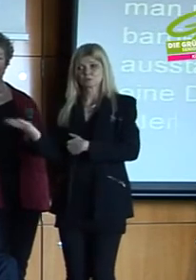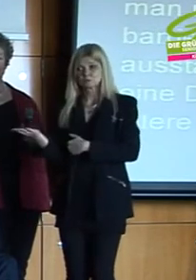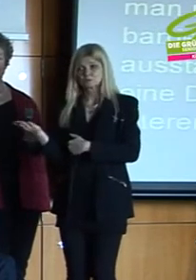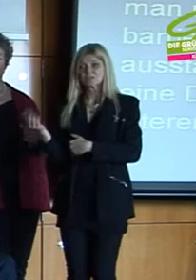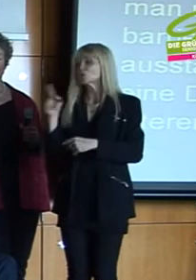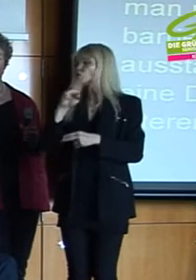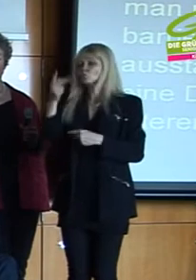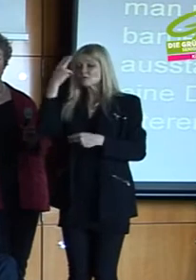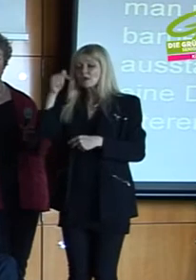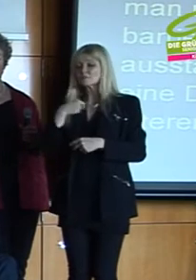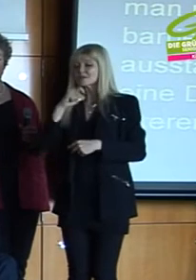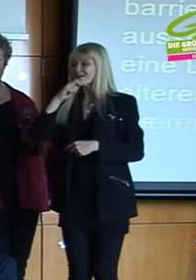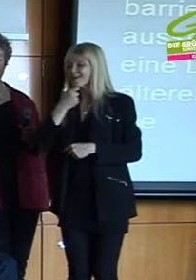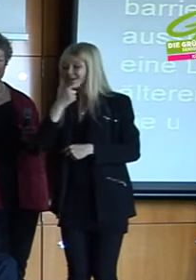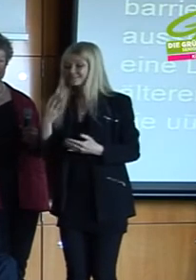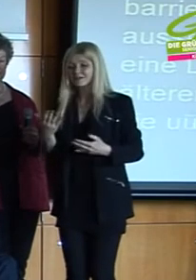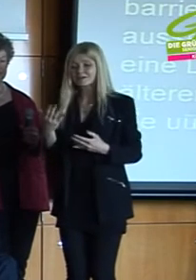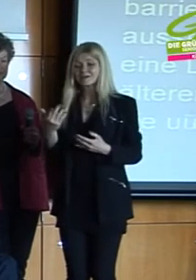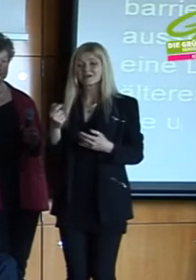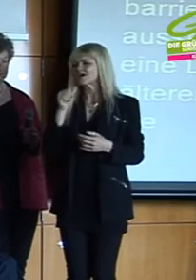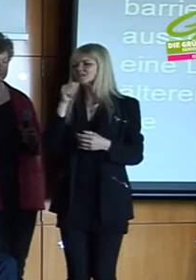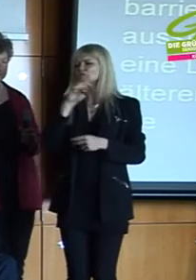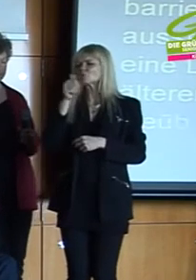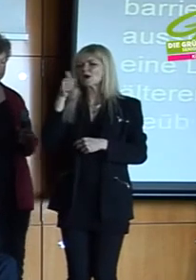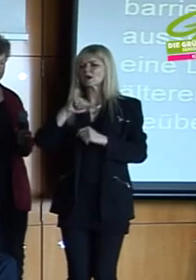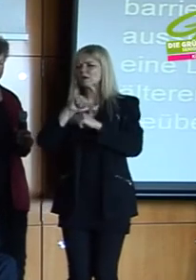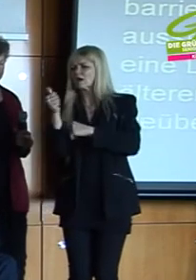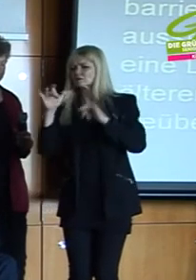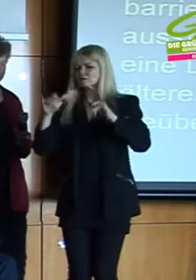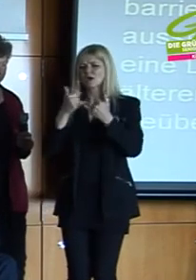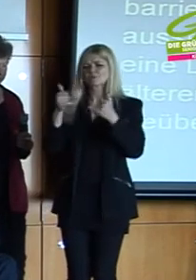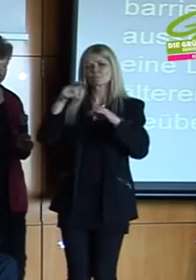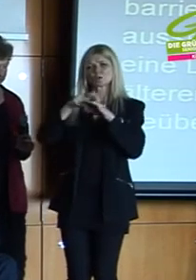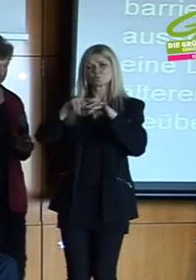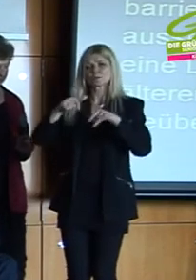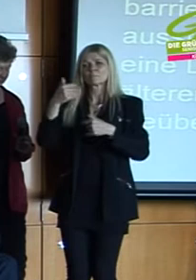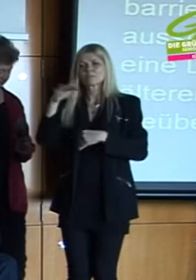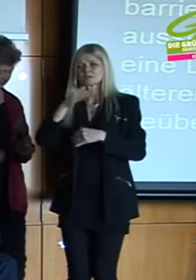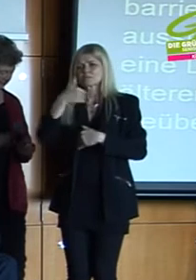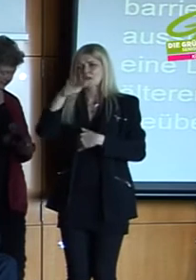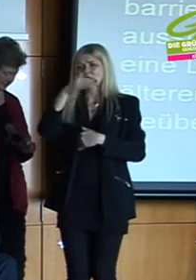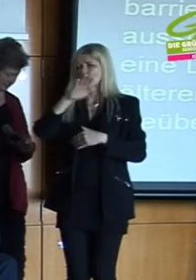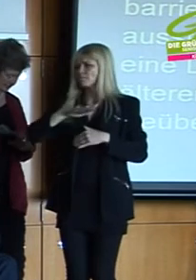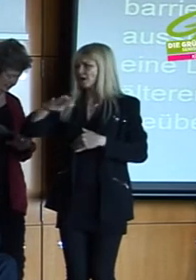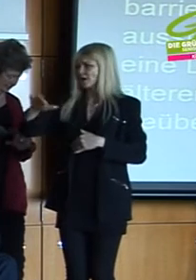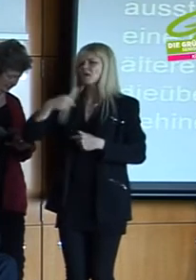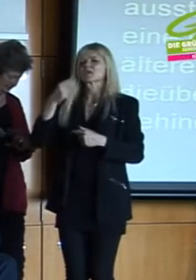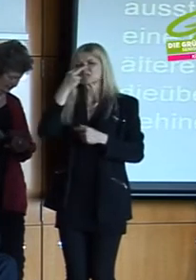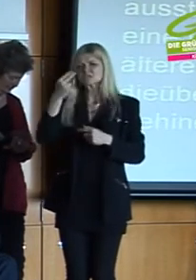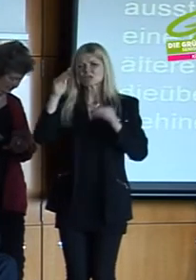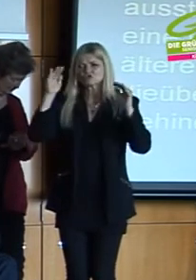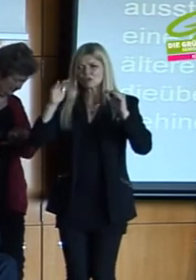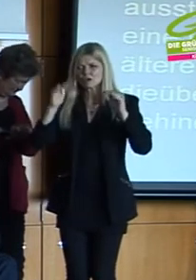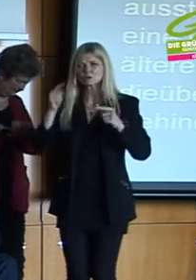eine Art der Behinderung kennenlernen, sondern es ist dann meistens auf mehrere Bereiche ausgedehnt, man sieht schlechter, man